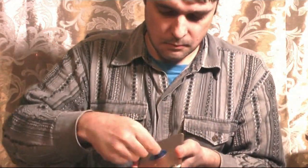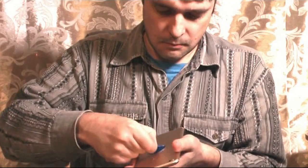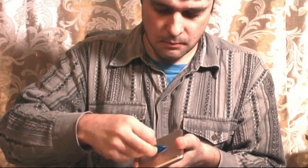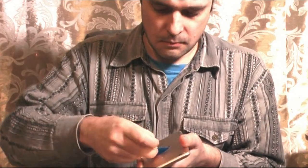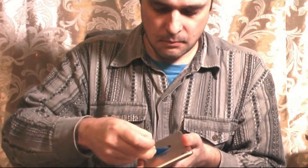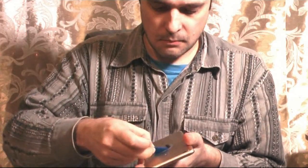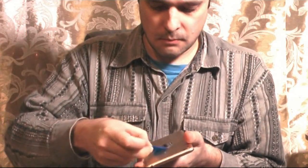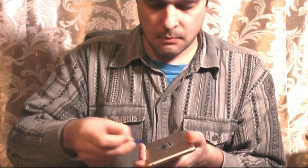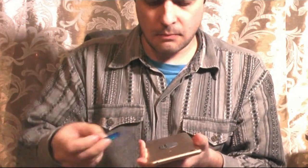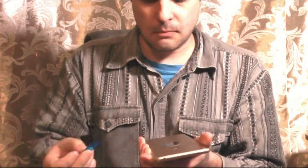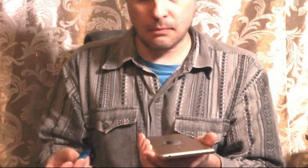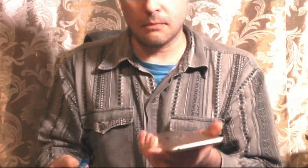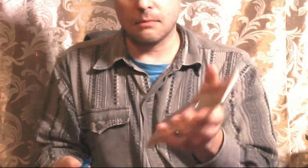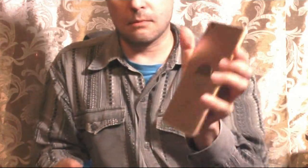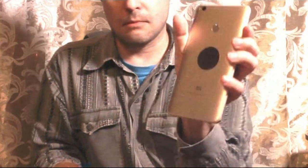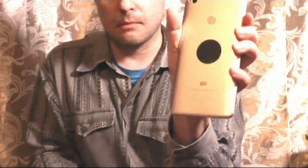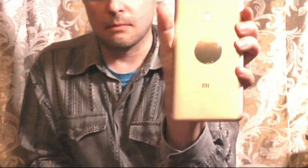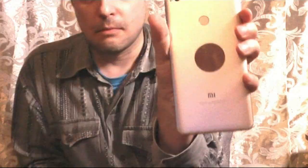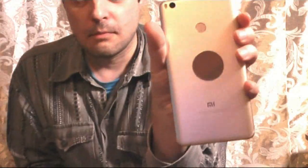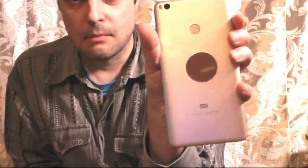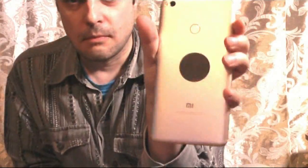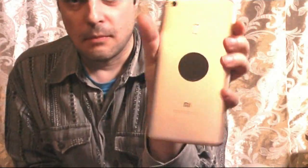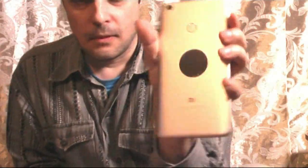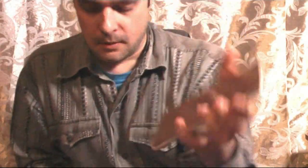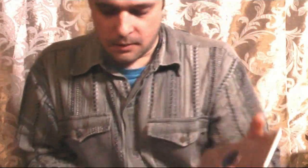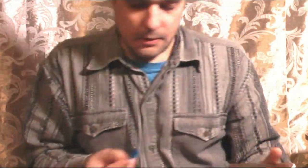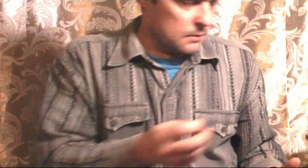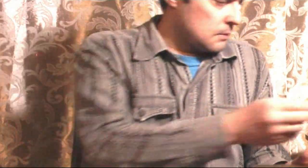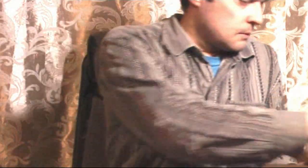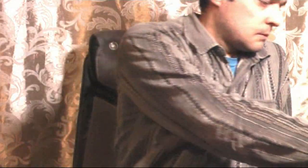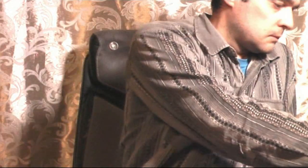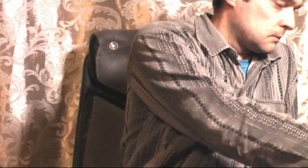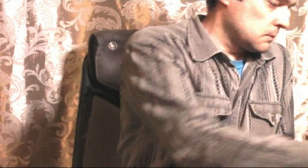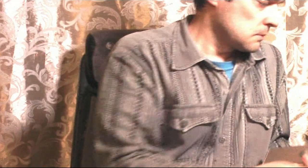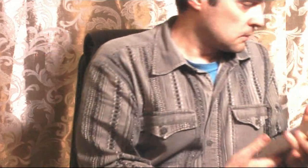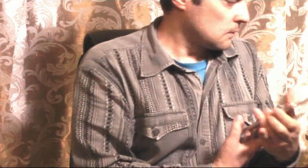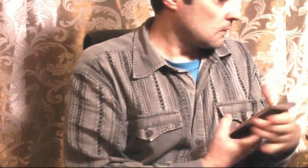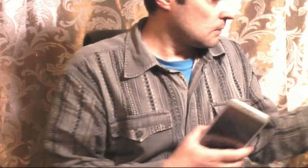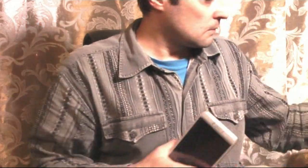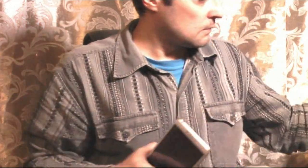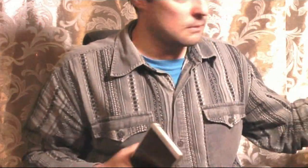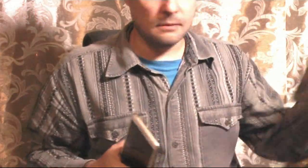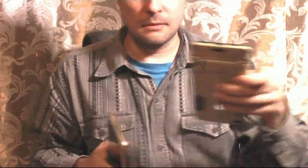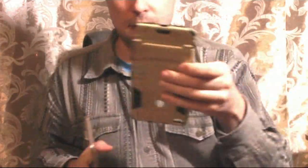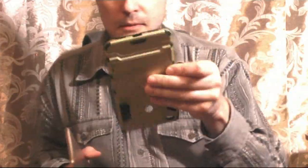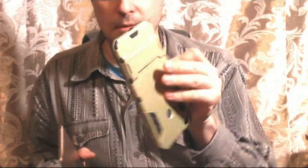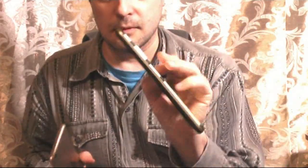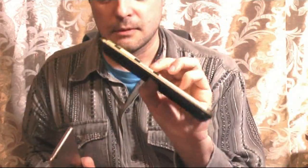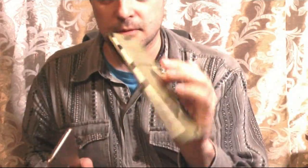имя. Пилотов в зимней амуниции, лопасти, винтов, стойку, шасси. Теперь это экспонаты в зале защитников Отечества в местном музее. Лопасть